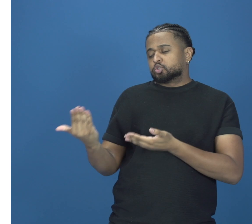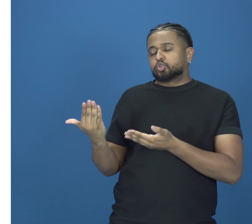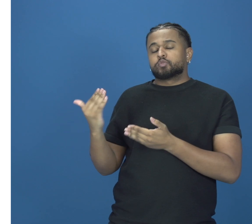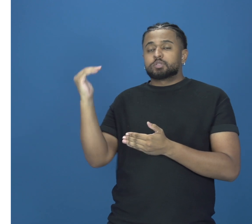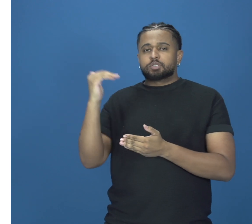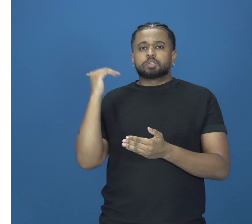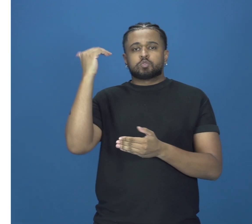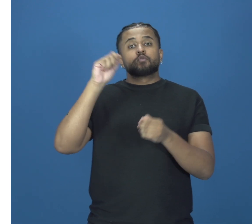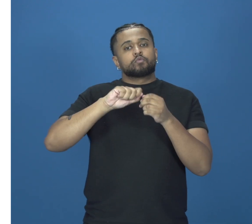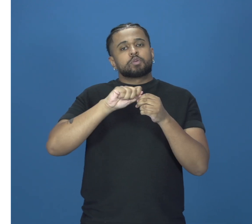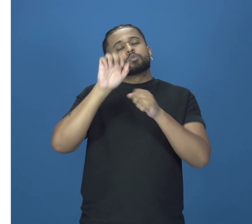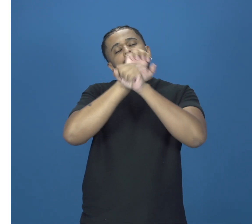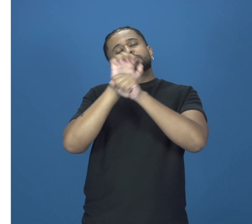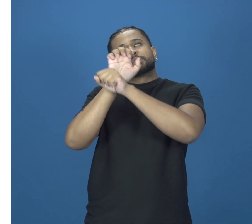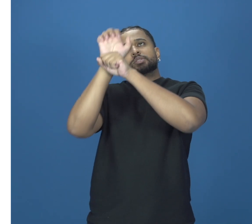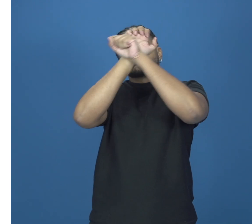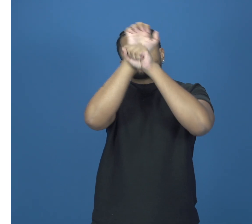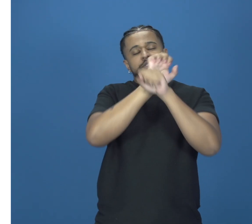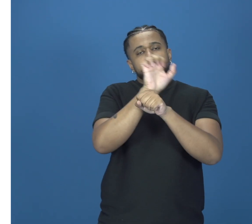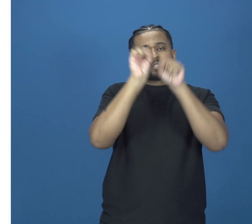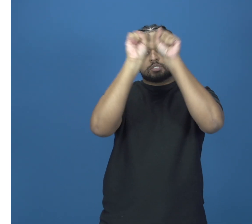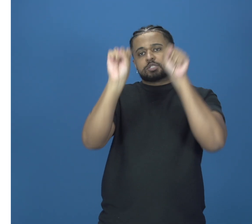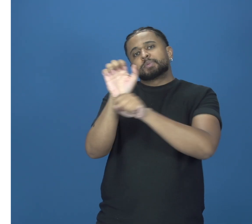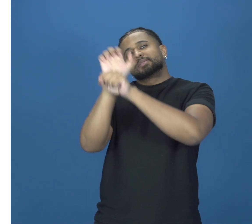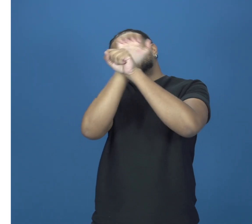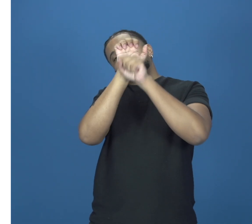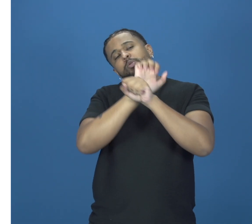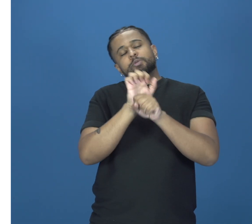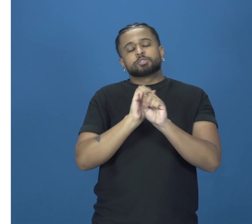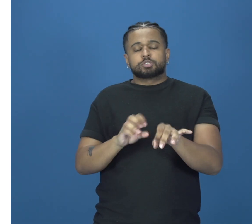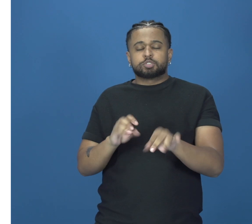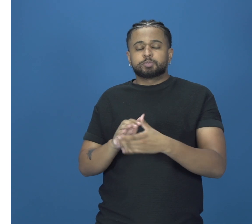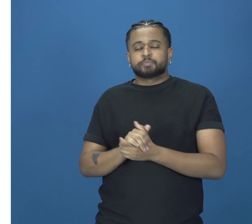Jovens e Adultos realizados pelos sistemas estaduais de ensino.